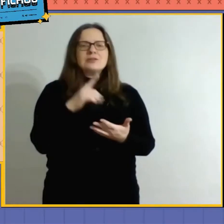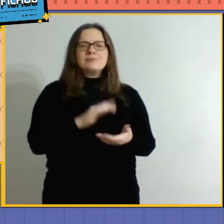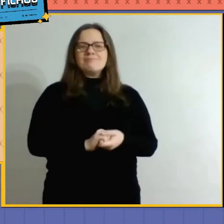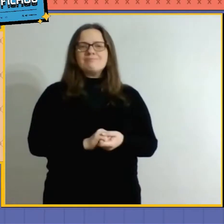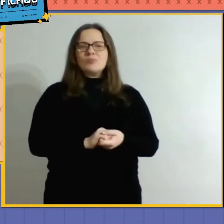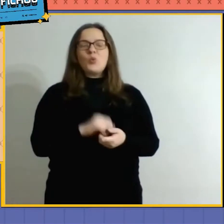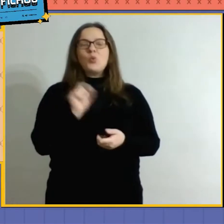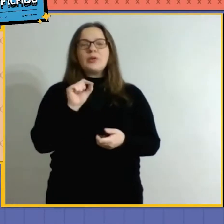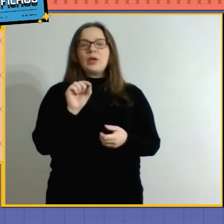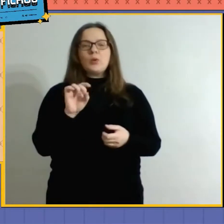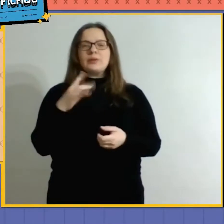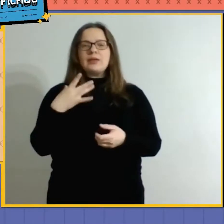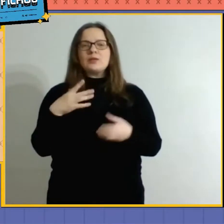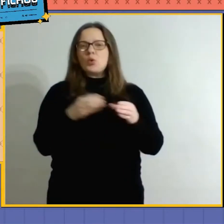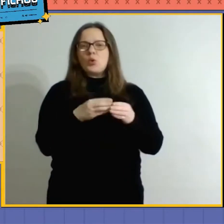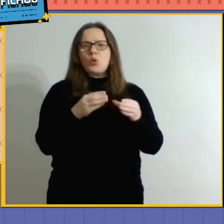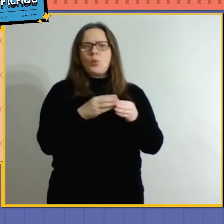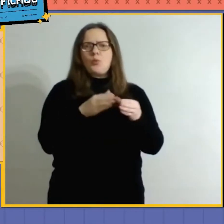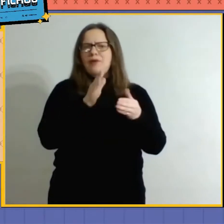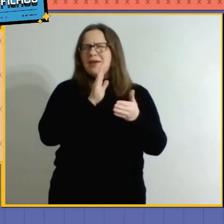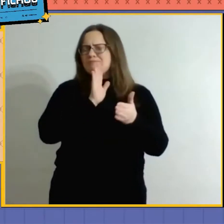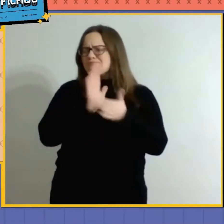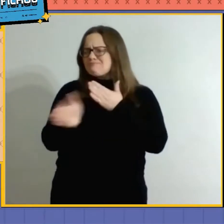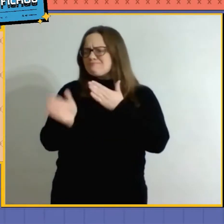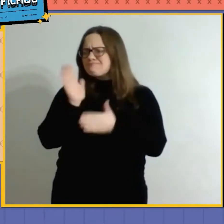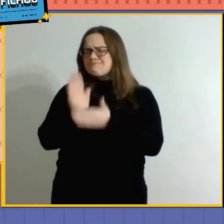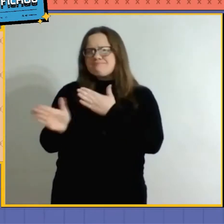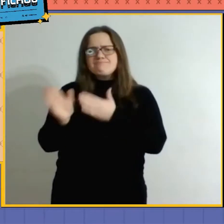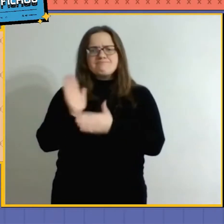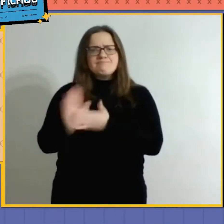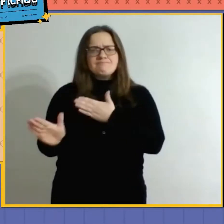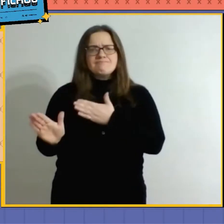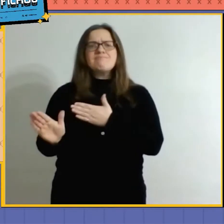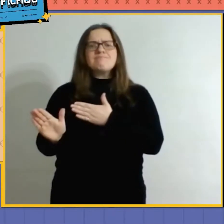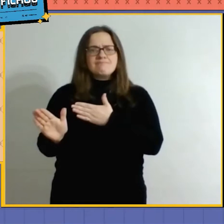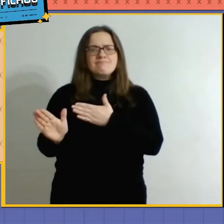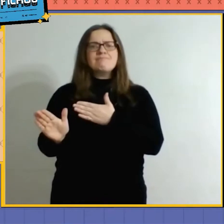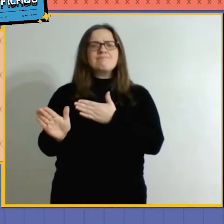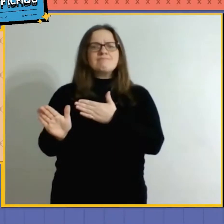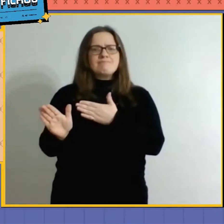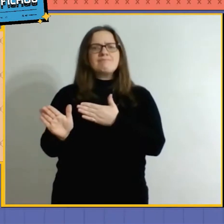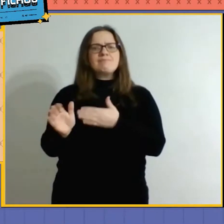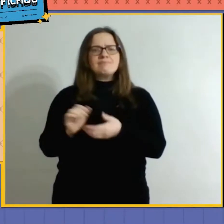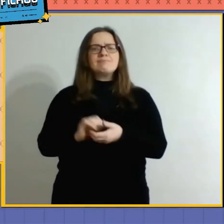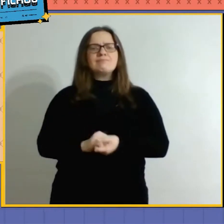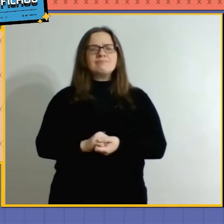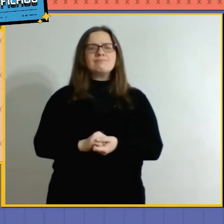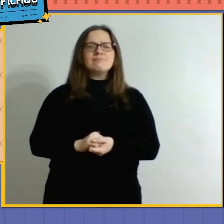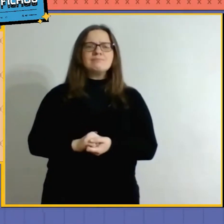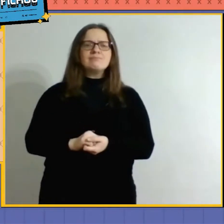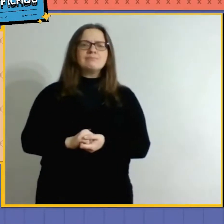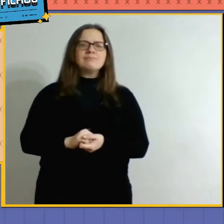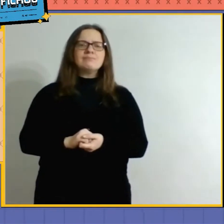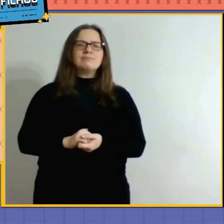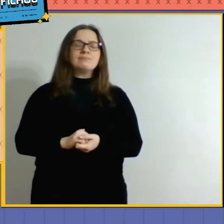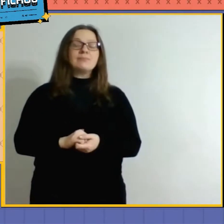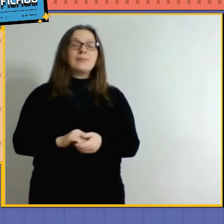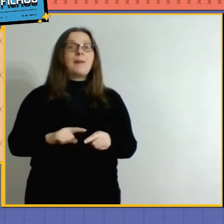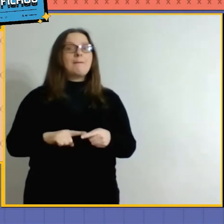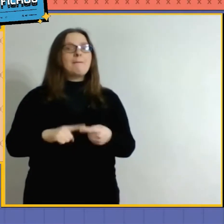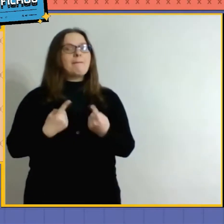porque mais uma vez japoneses ganharam Tá certo e todos batem em retirada e entretanto